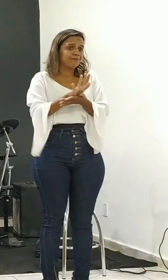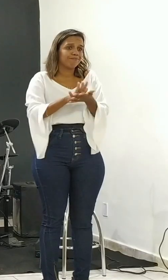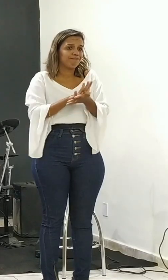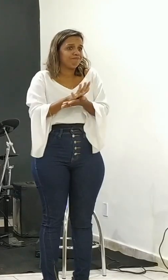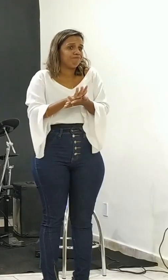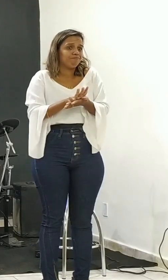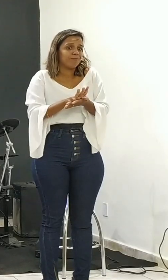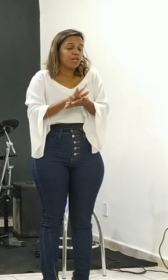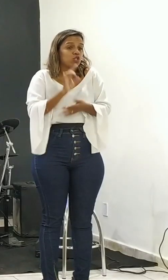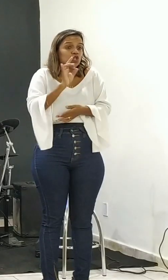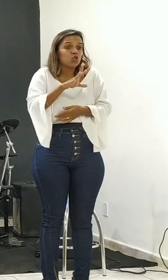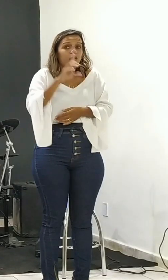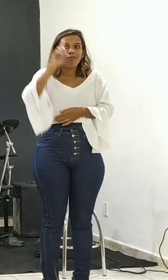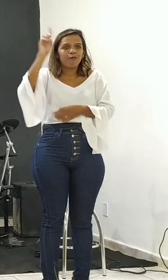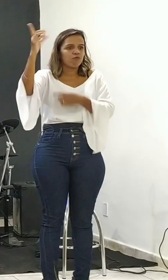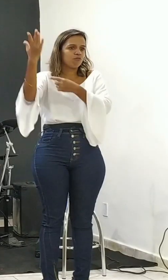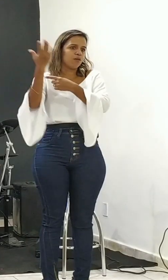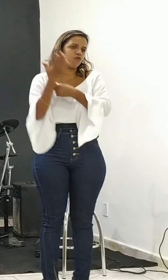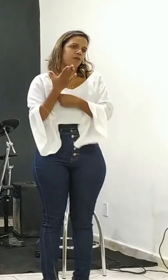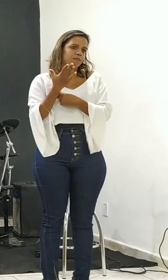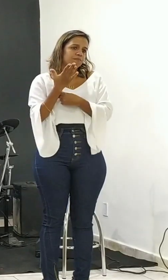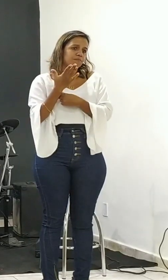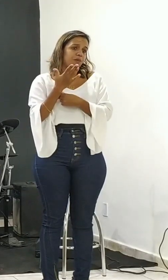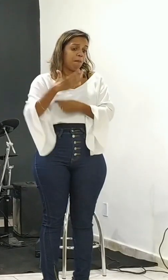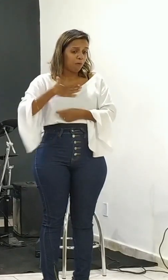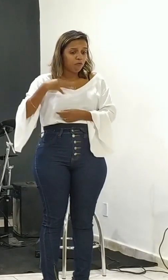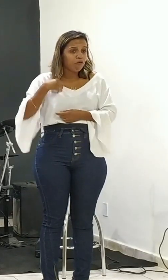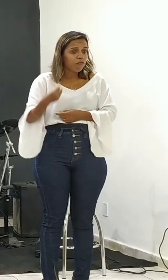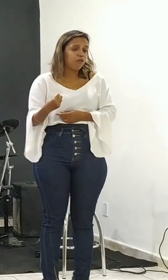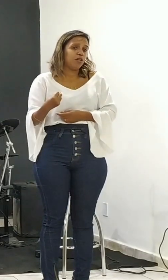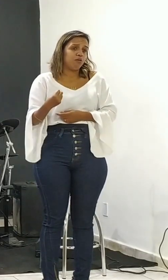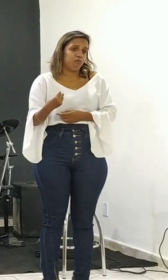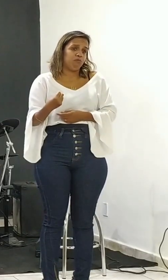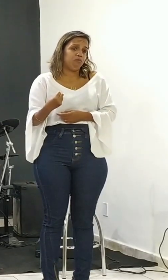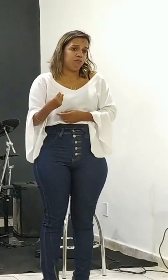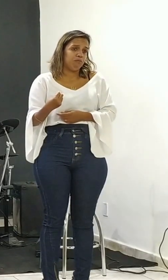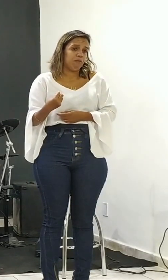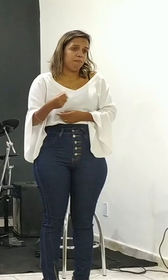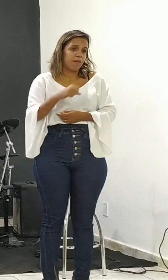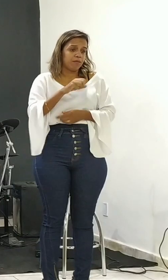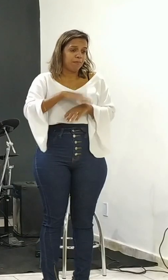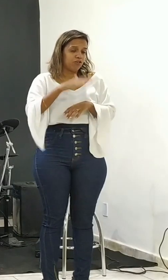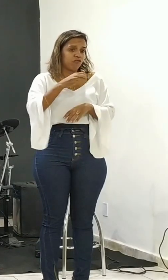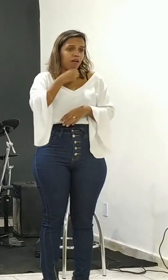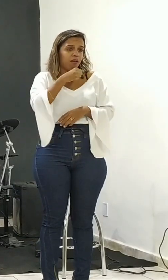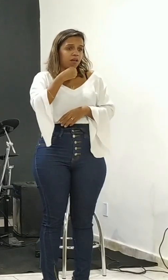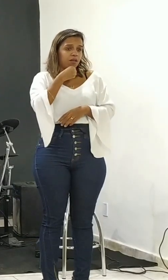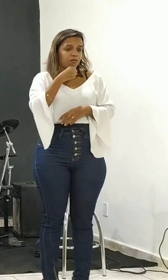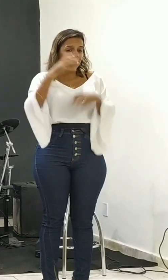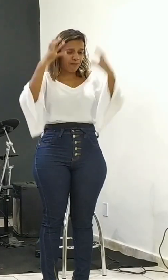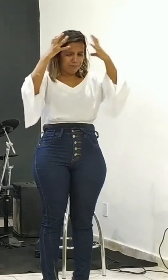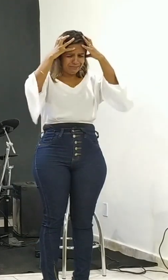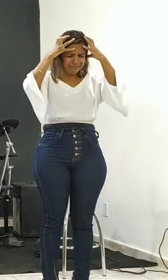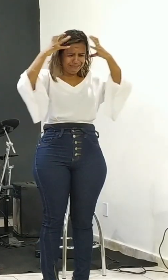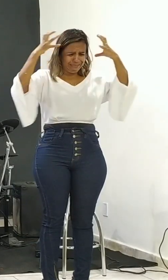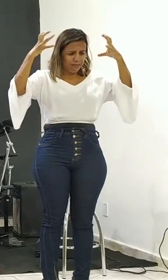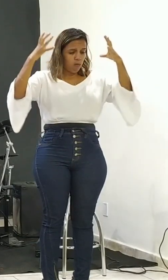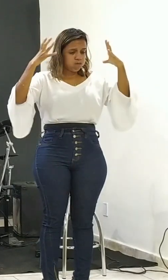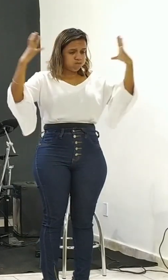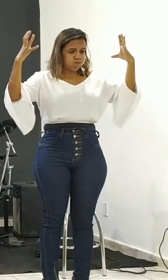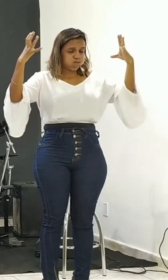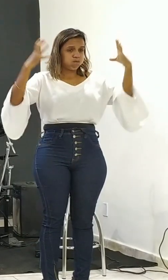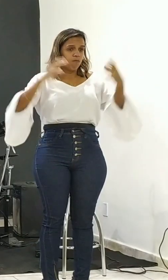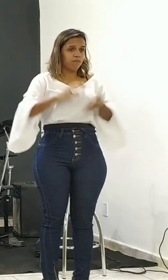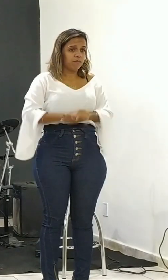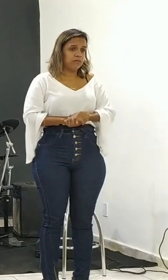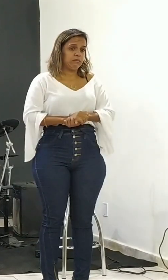que é só Deus para te socorrer. É meu filho, meu primogênito. Eu estava pensando agora, né? A cabeça dele inchada,